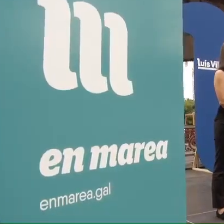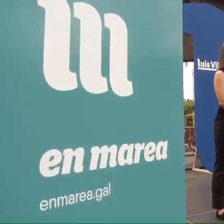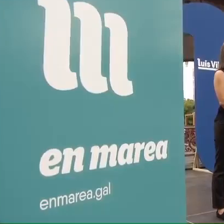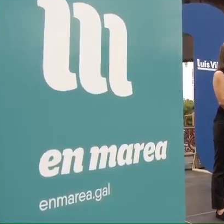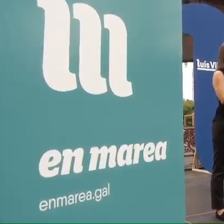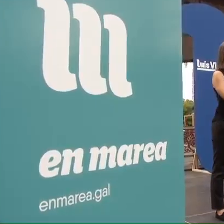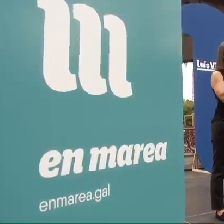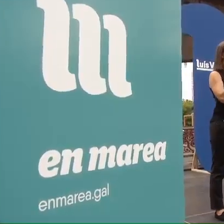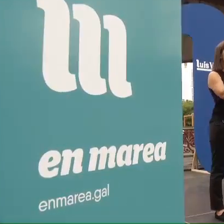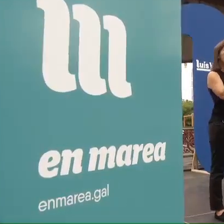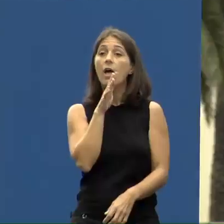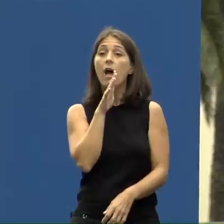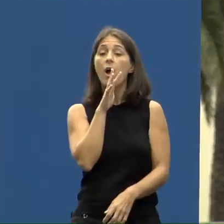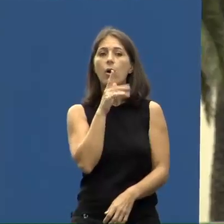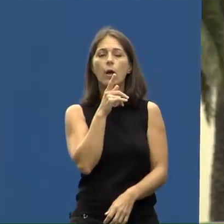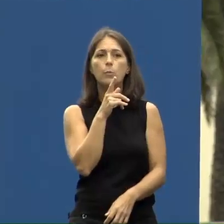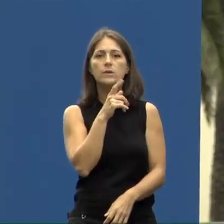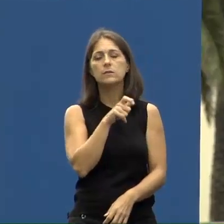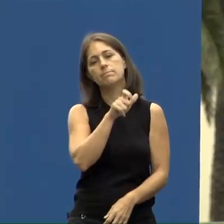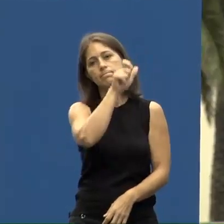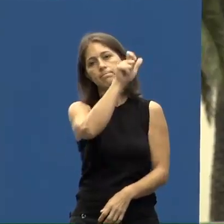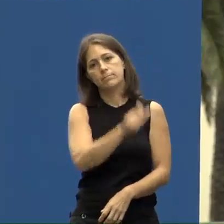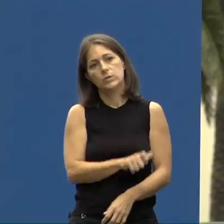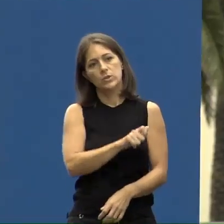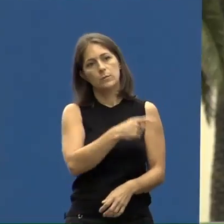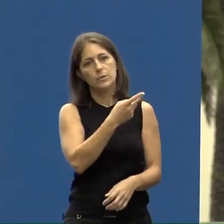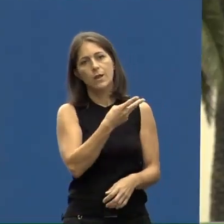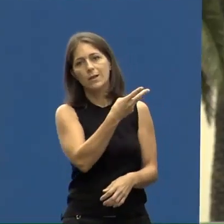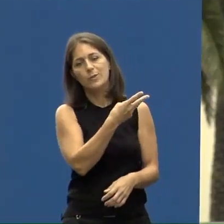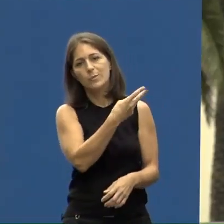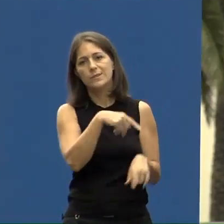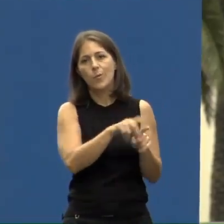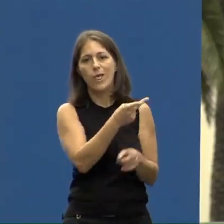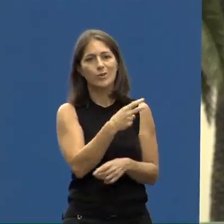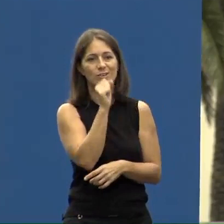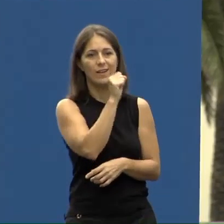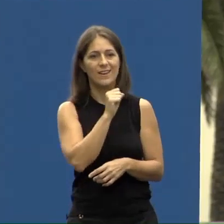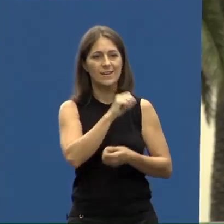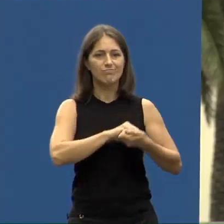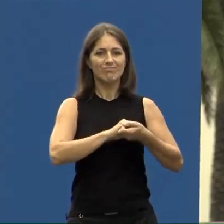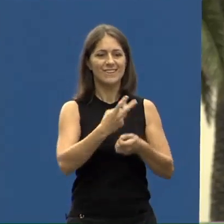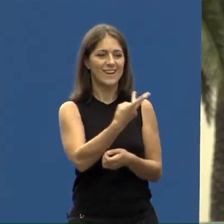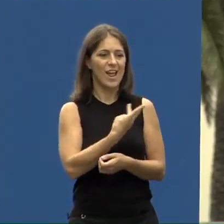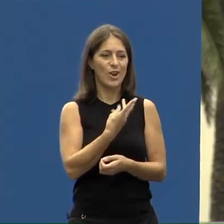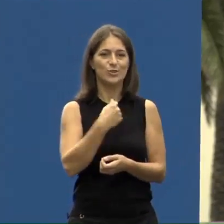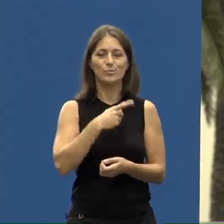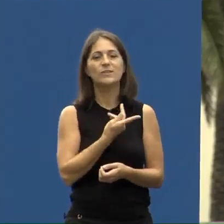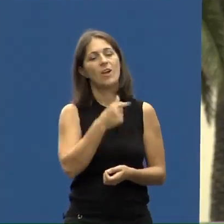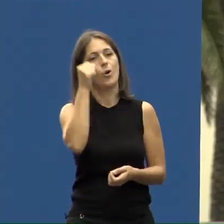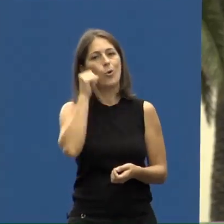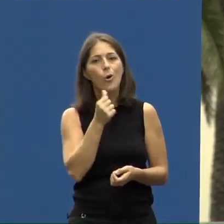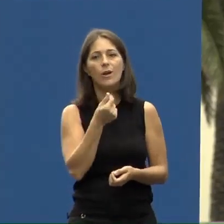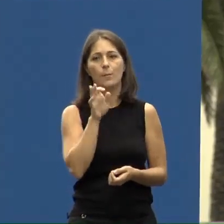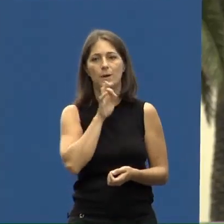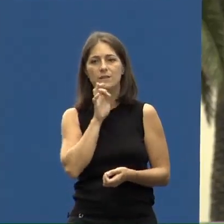Teño que agradecer, evidentemente, a presencia hoxe aquí dos dous tenores, dos tres tenores. Grazas a Jorge,